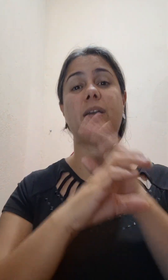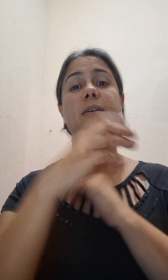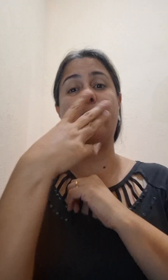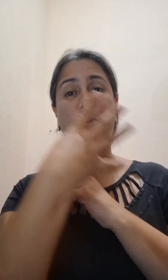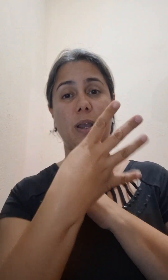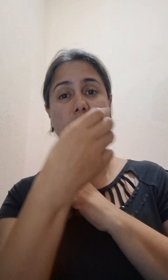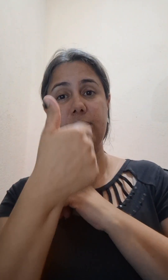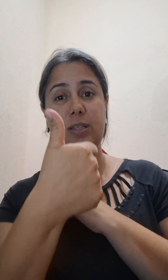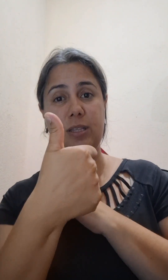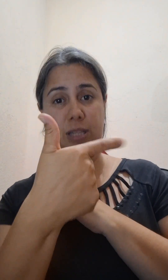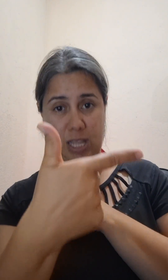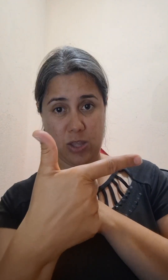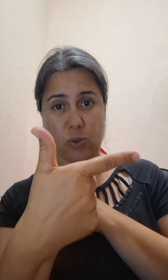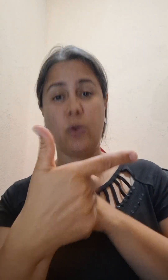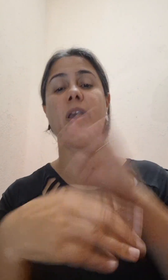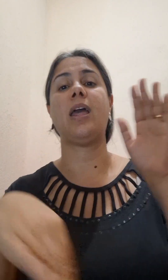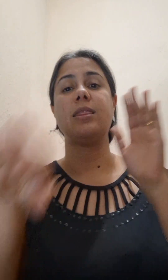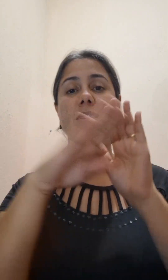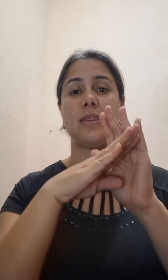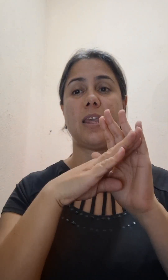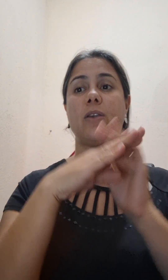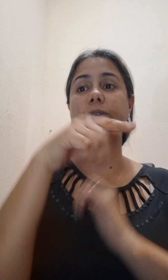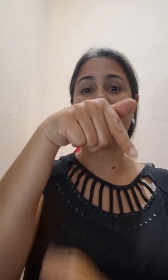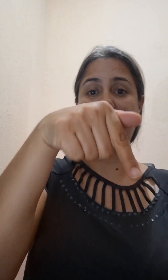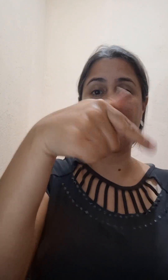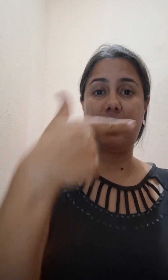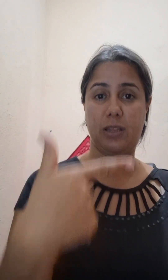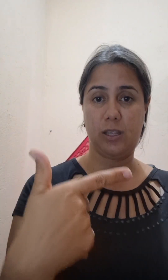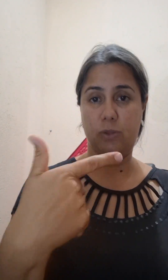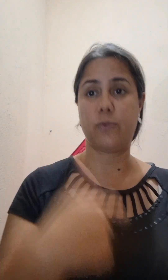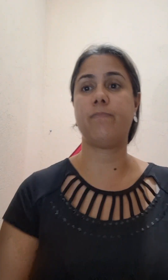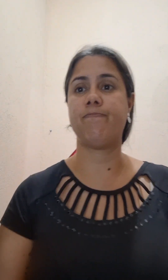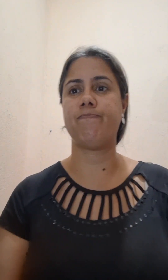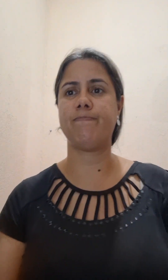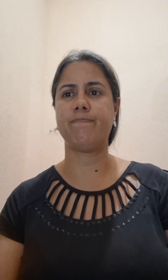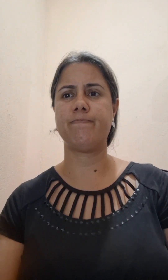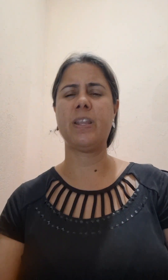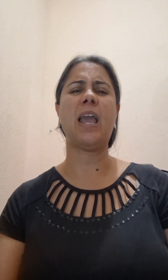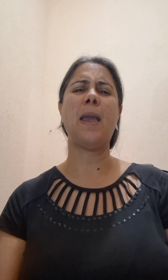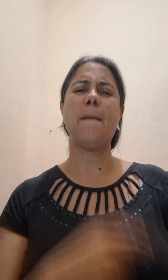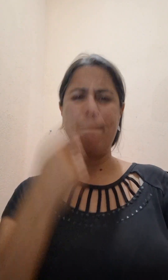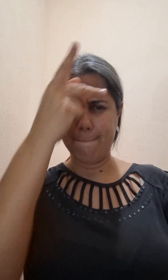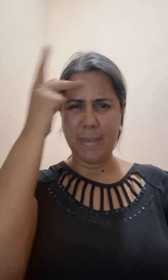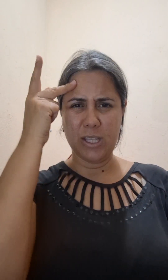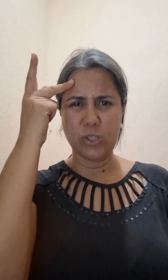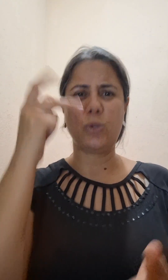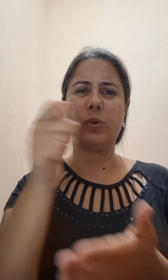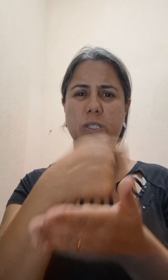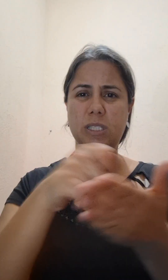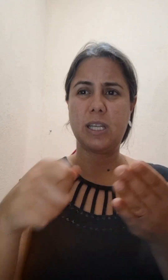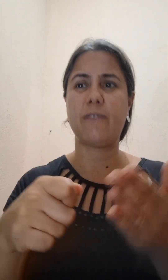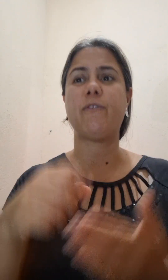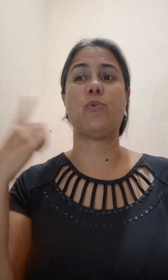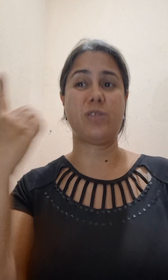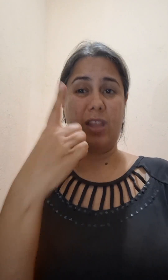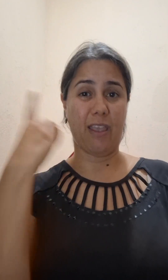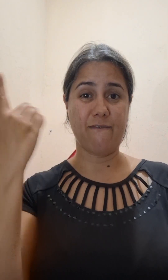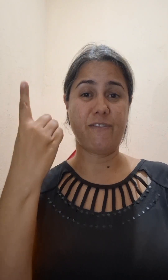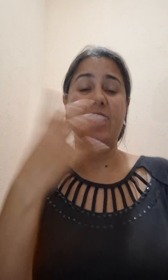de Salmo capítulo 42 até o 72. A pessoa